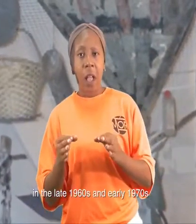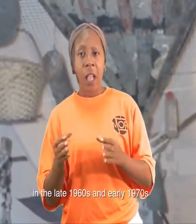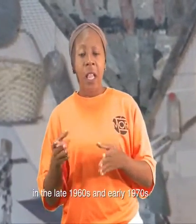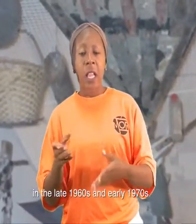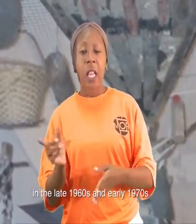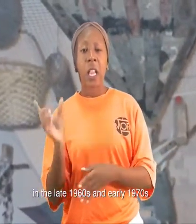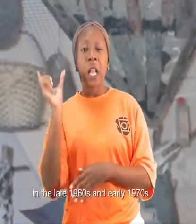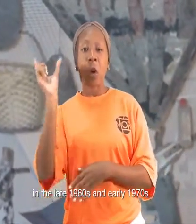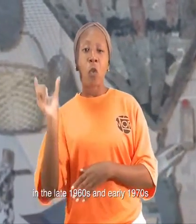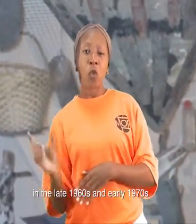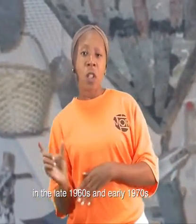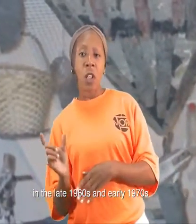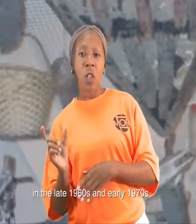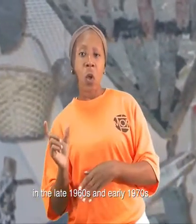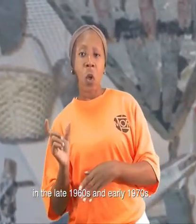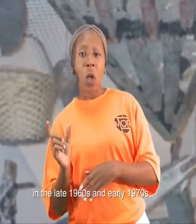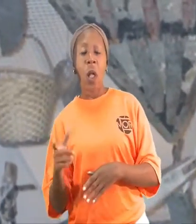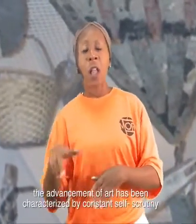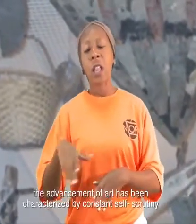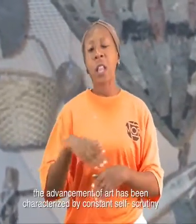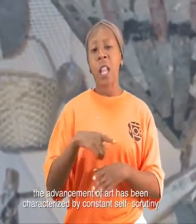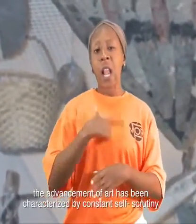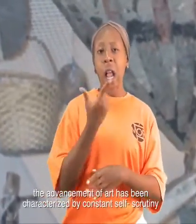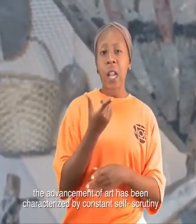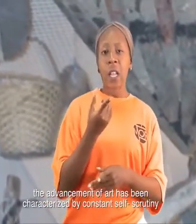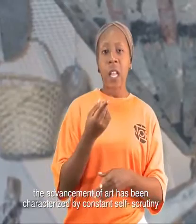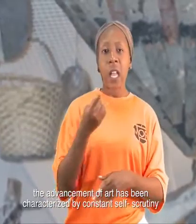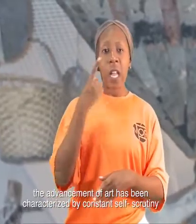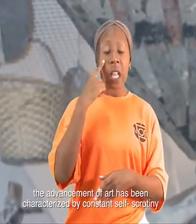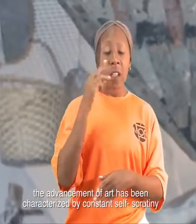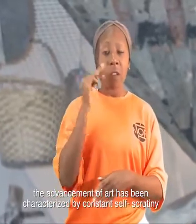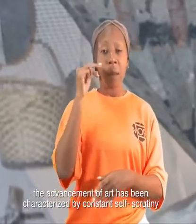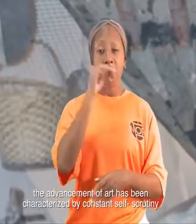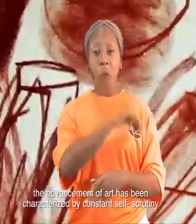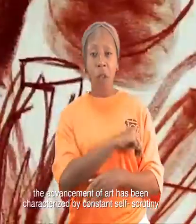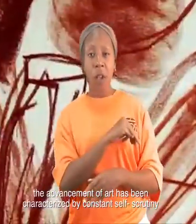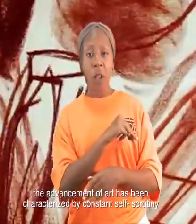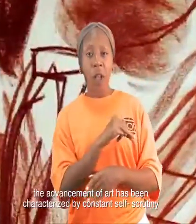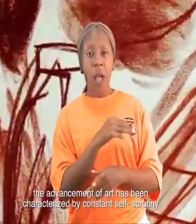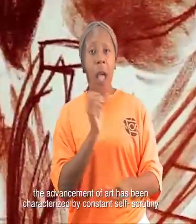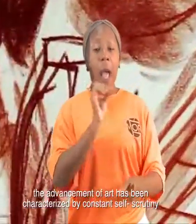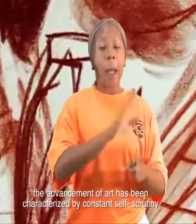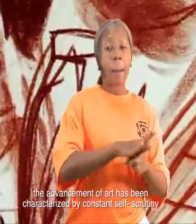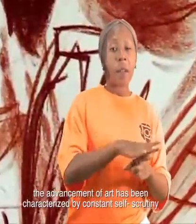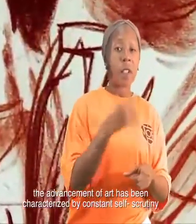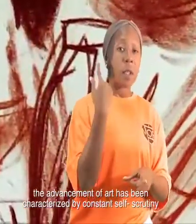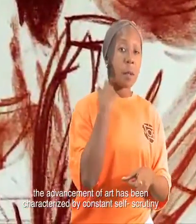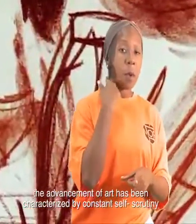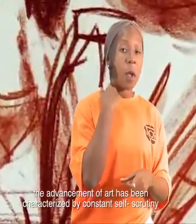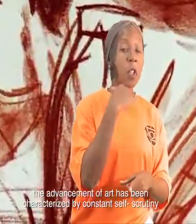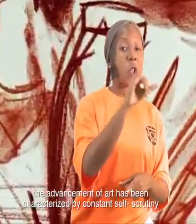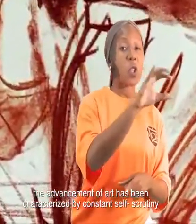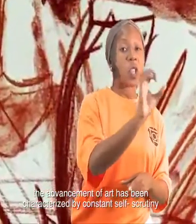60 y comienzos de los 70, el avance del arte se ha caracterizado por un constante